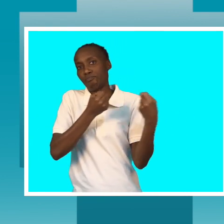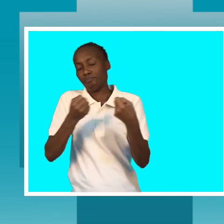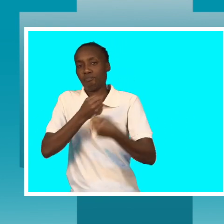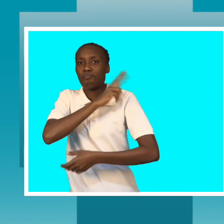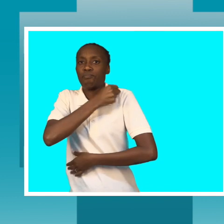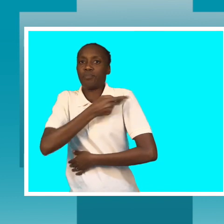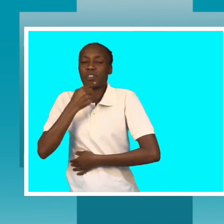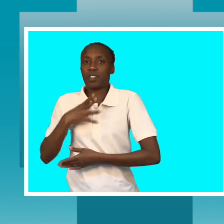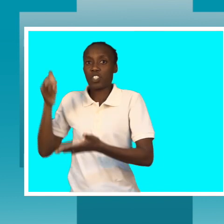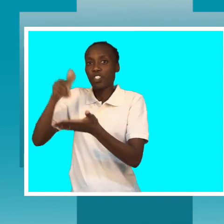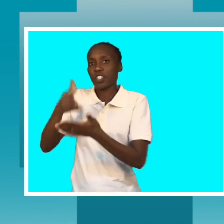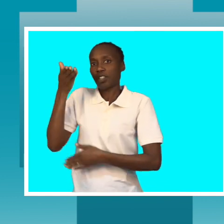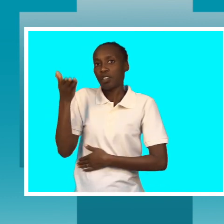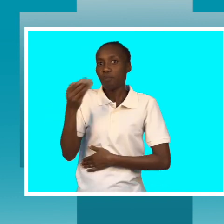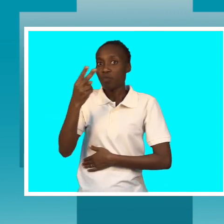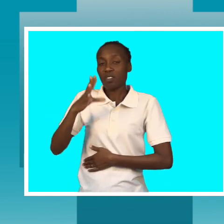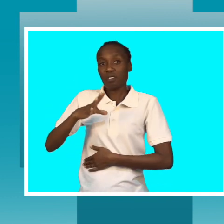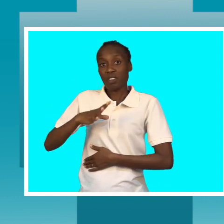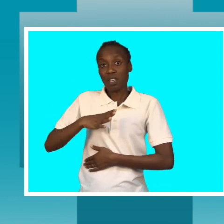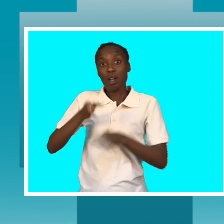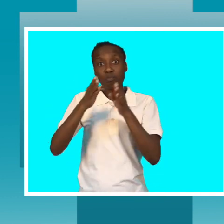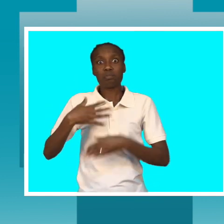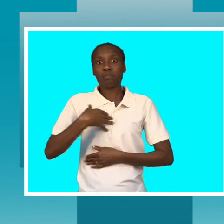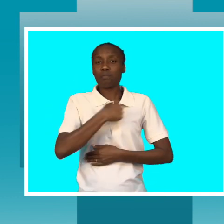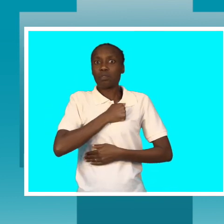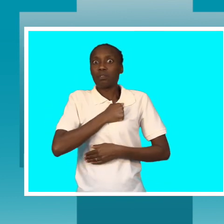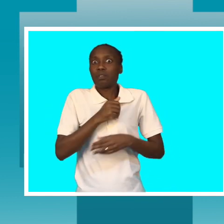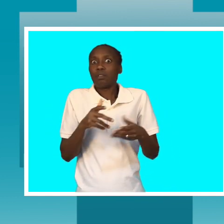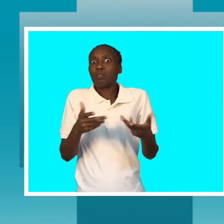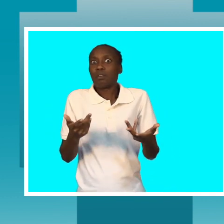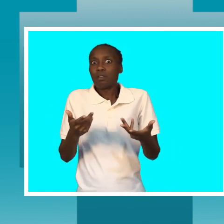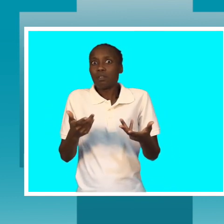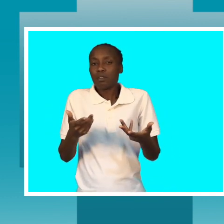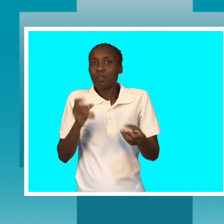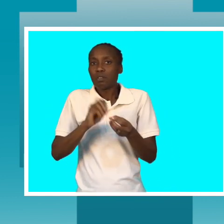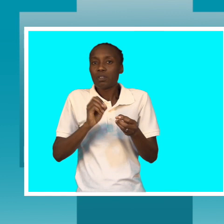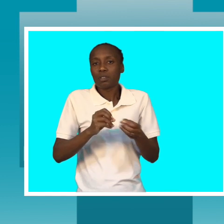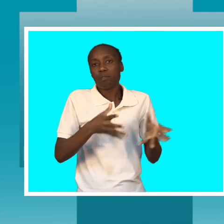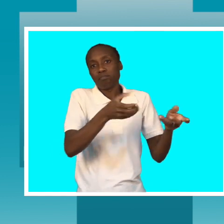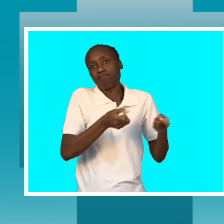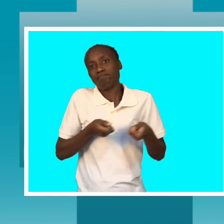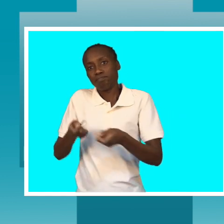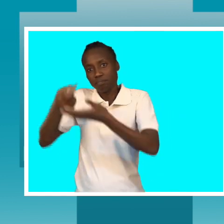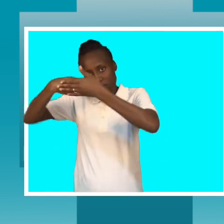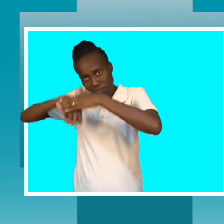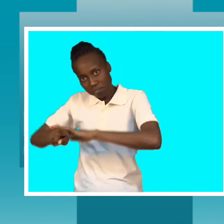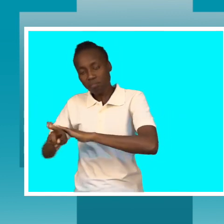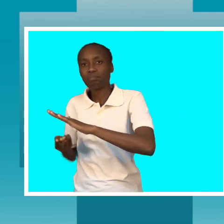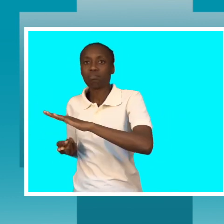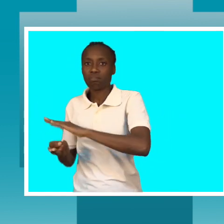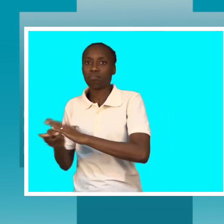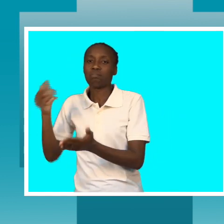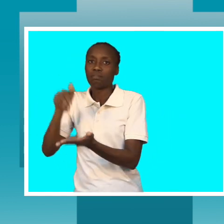carro para onde? Para lá no hospital. Ainda quando chegam lá, disseram que a pessoa que perdeu a vida. Daí levaram-me já de onde? Na casa